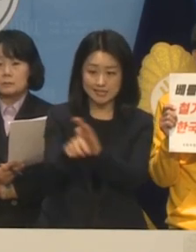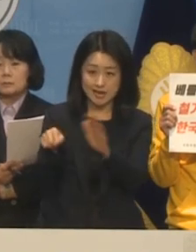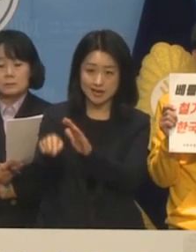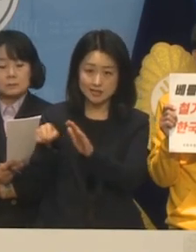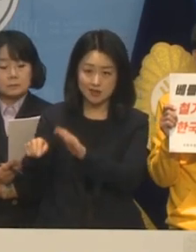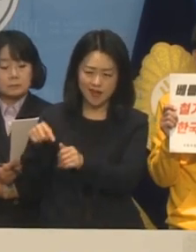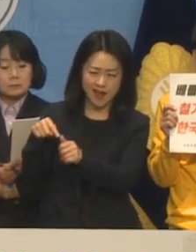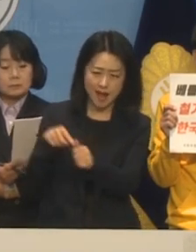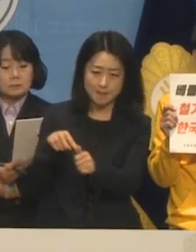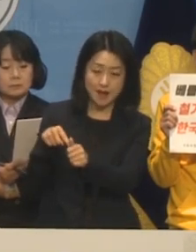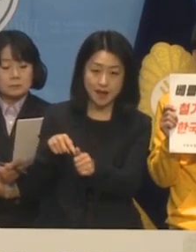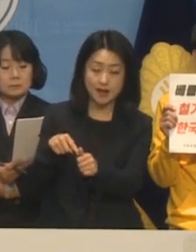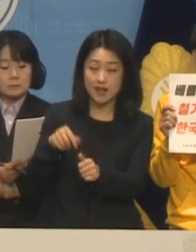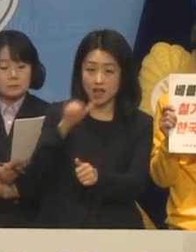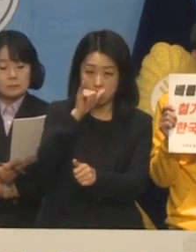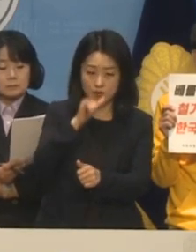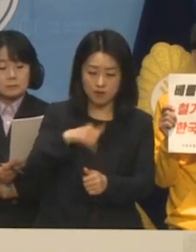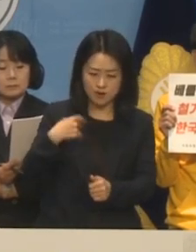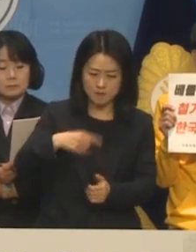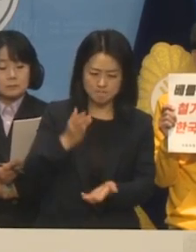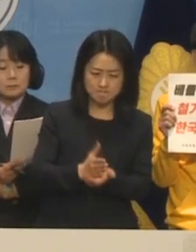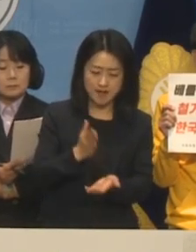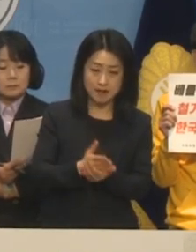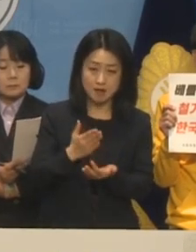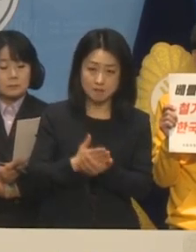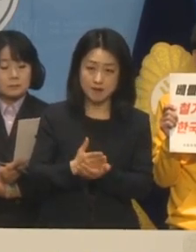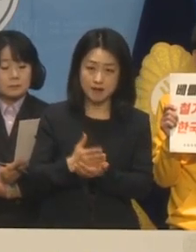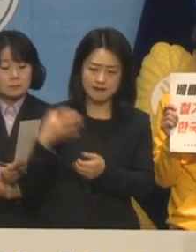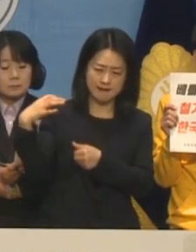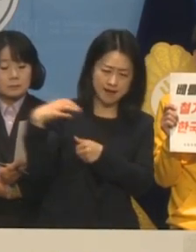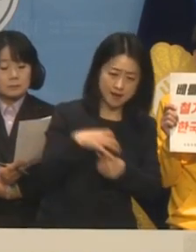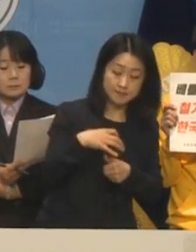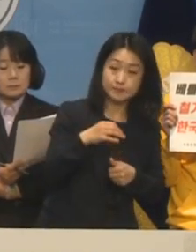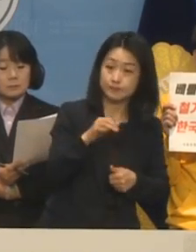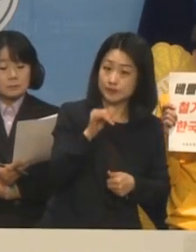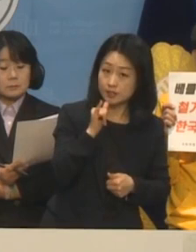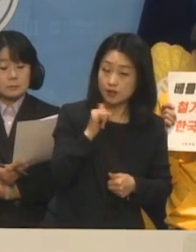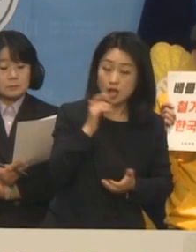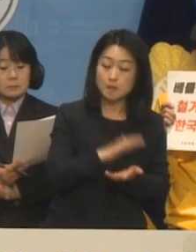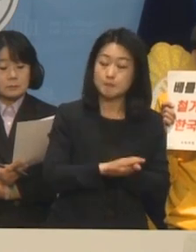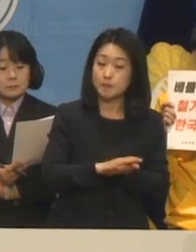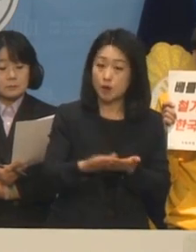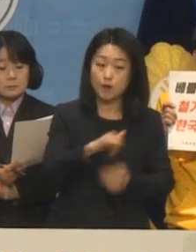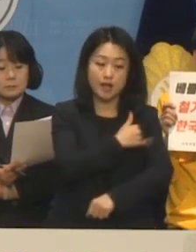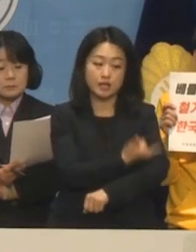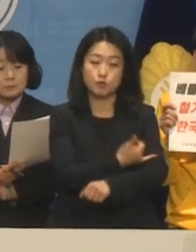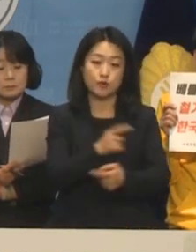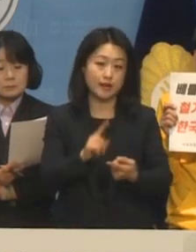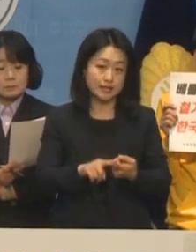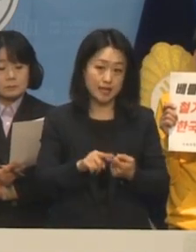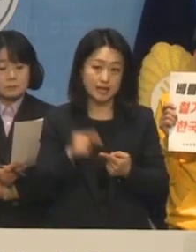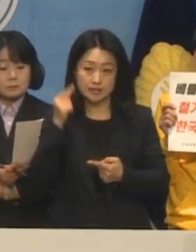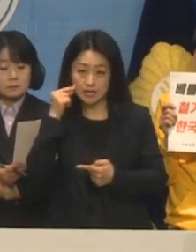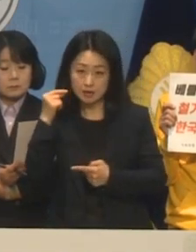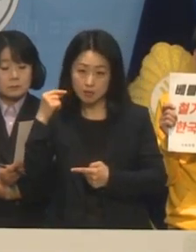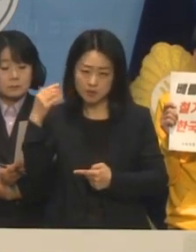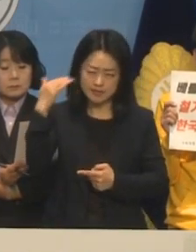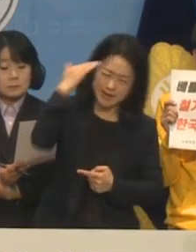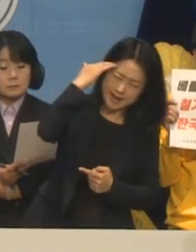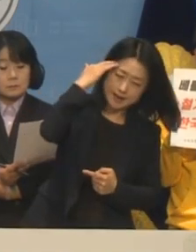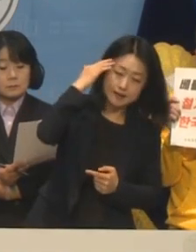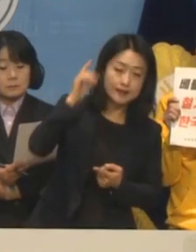있습니다. 우리는 평화 인권 운동에 대한 일본 정부의 탄압과